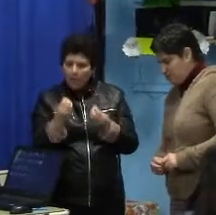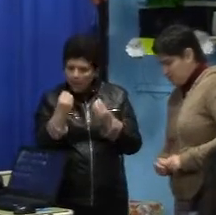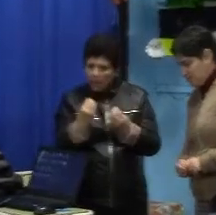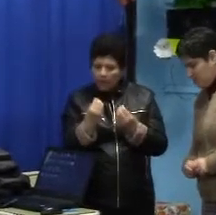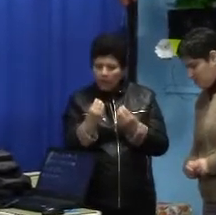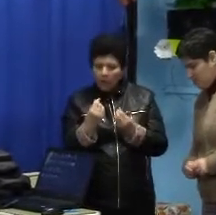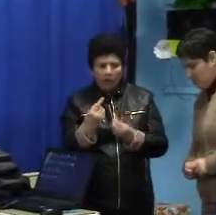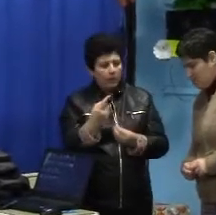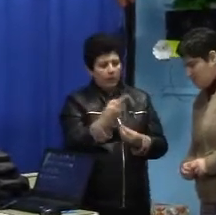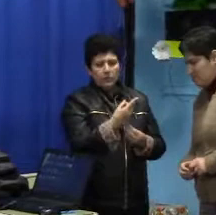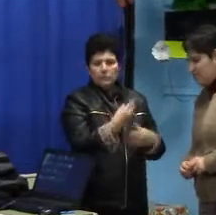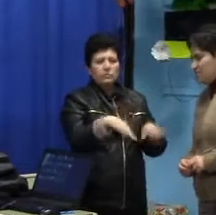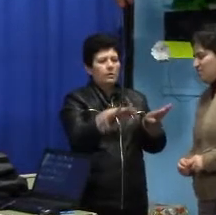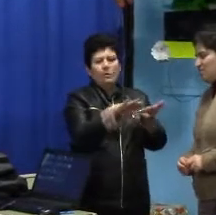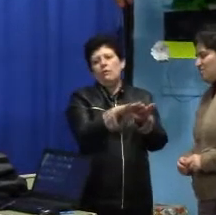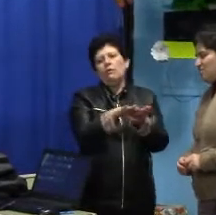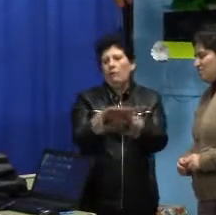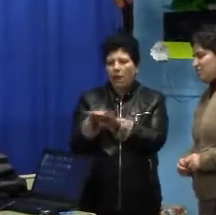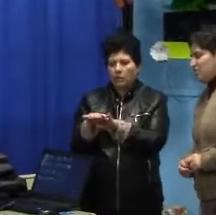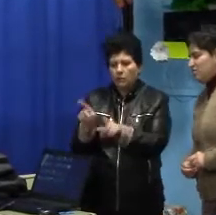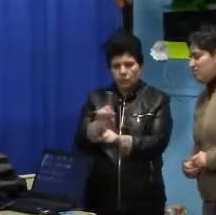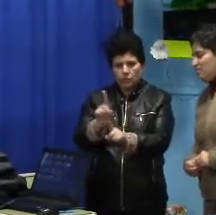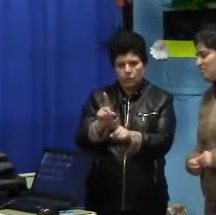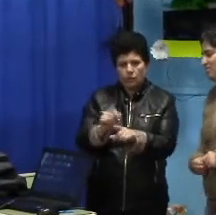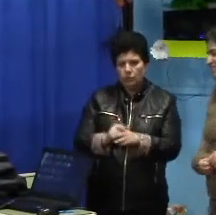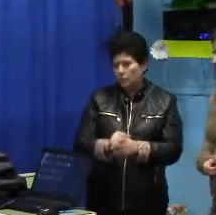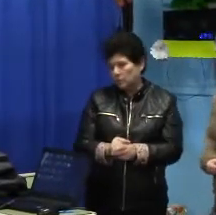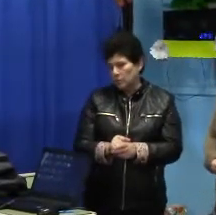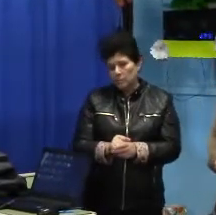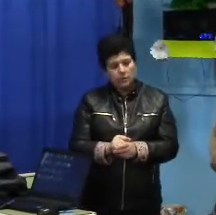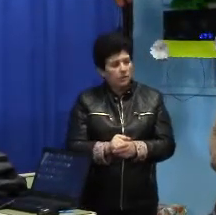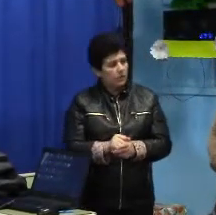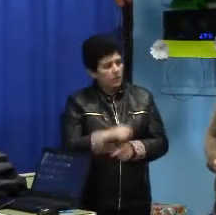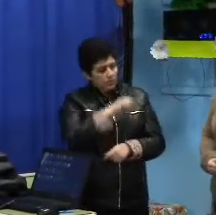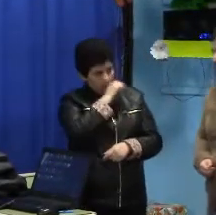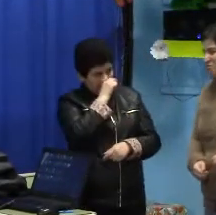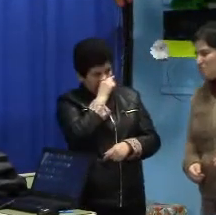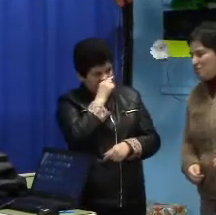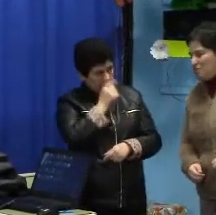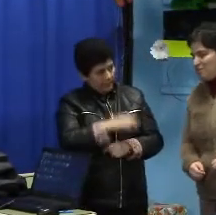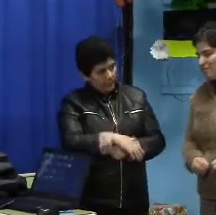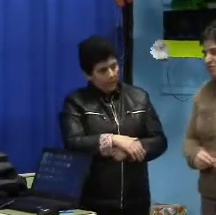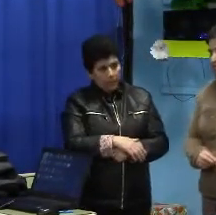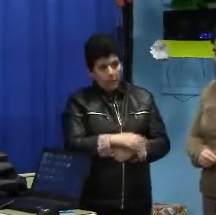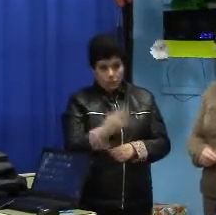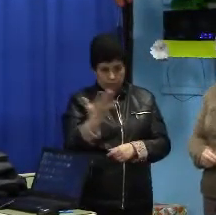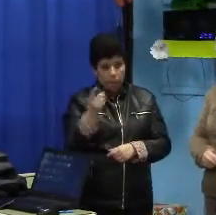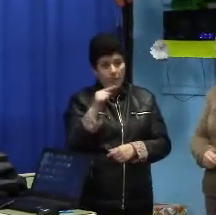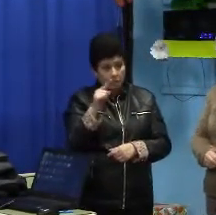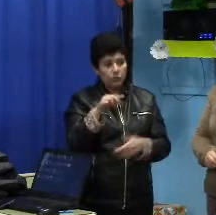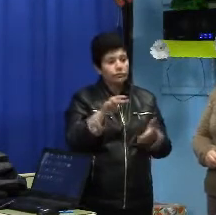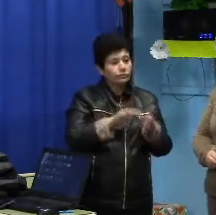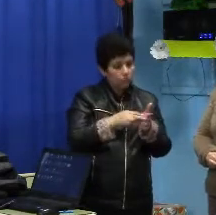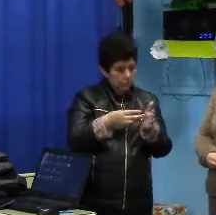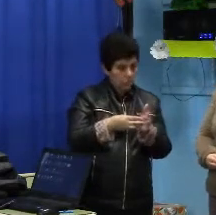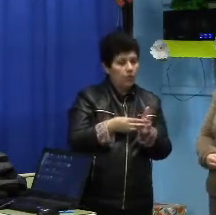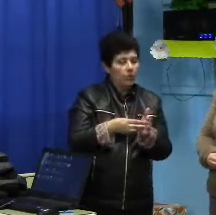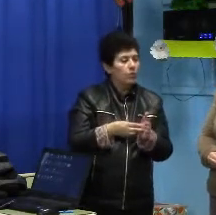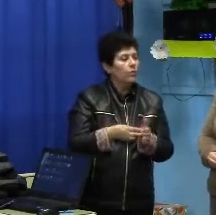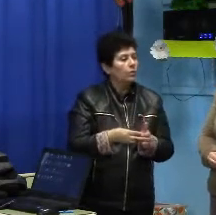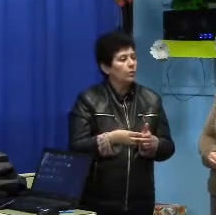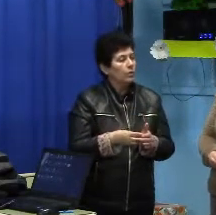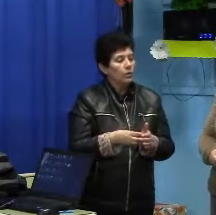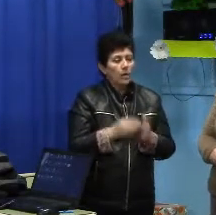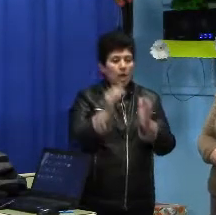para que no sea todo igual. Ah, sí. Bueno, entonces es un... En realidad ese fue un problema que tuvo justamente la